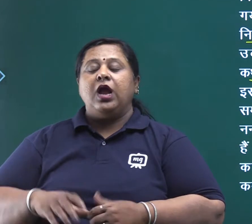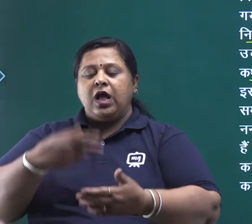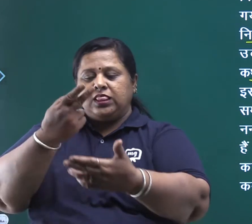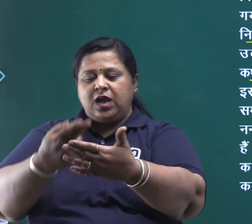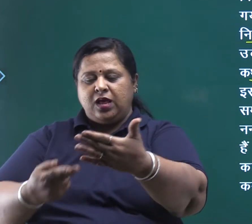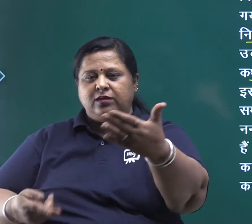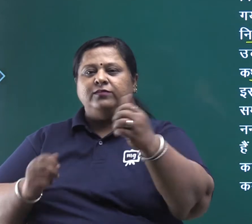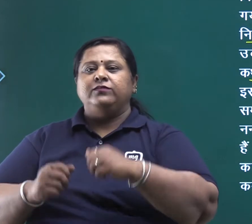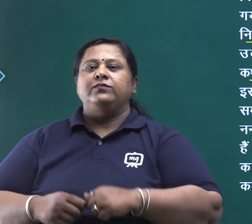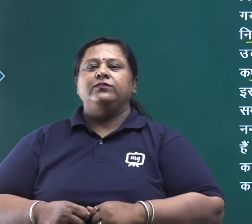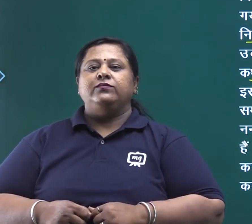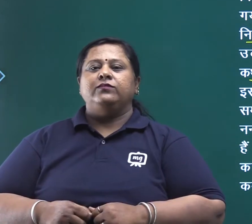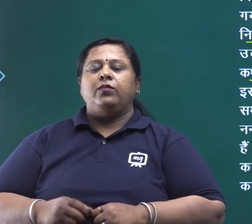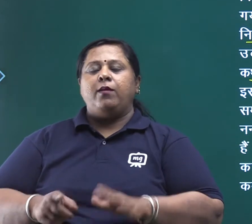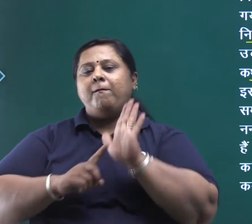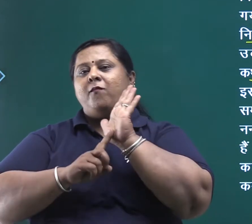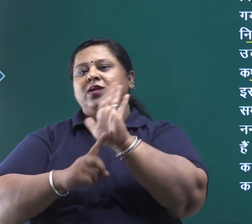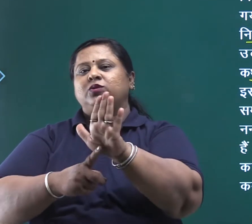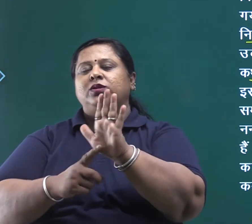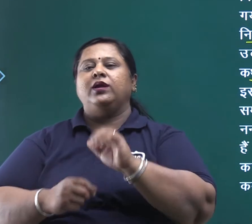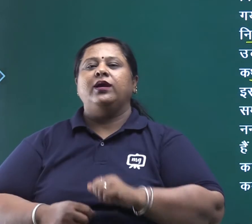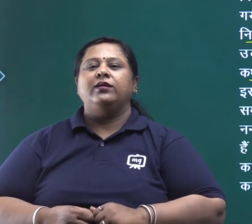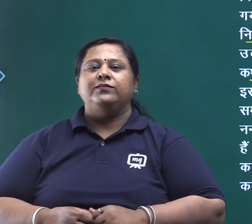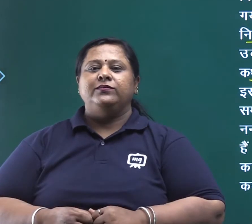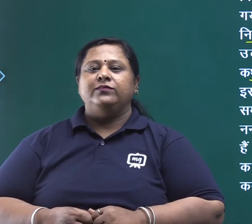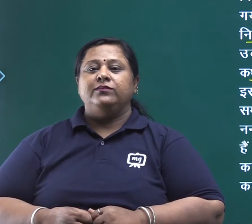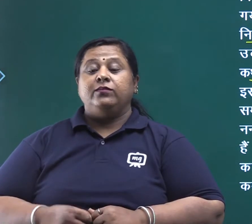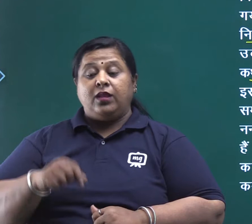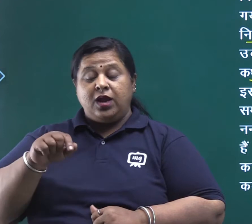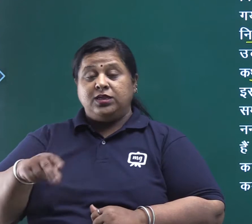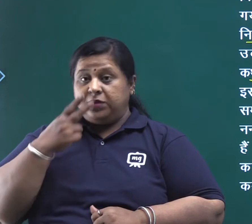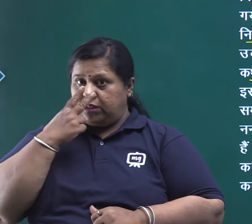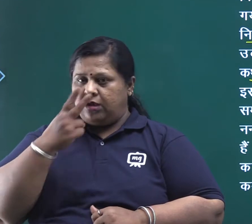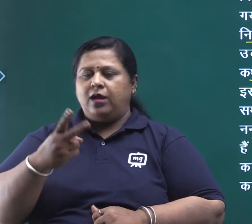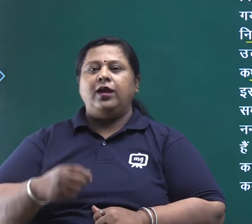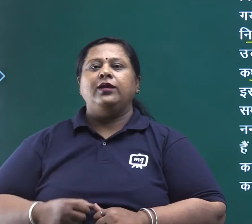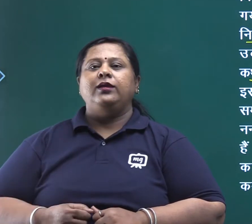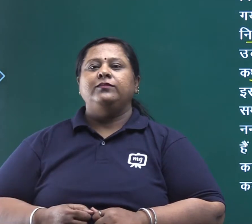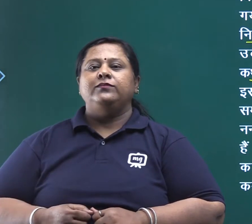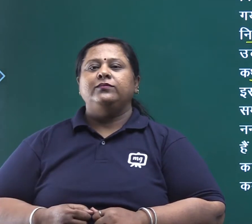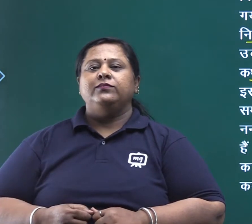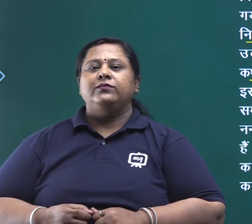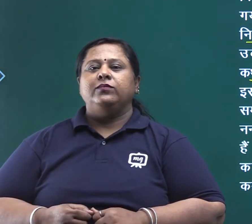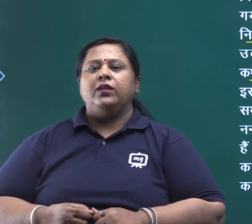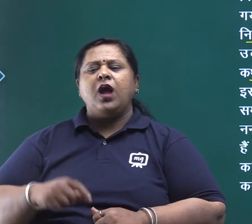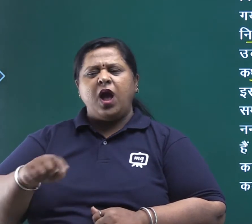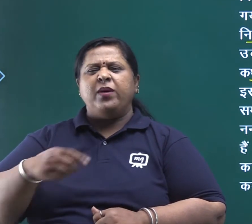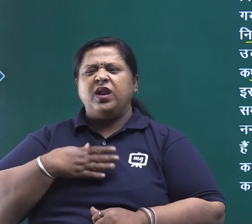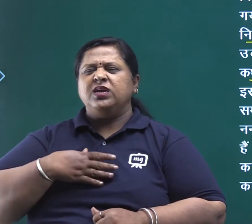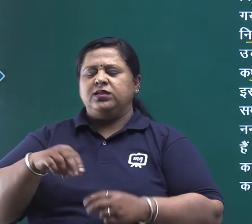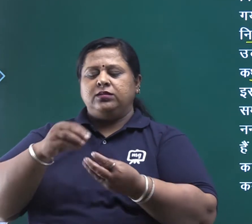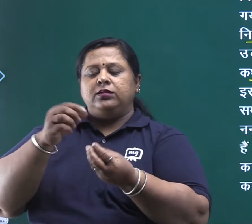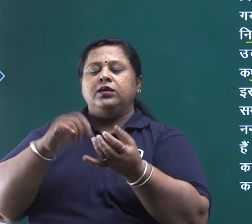कथानक प्रस्तुत किया गया है। इसमें दिखाया गया है कि हमारे समाज